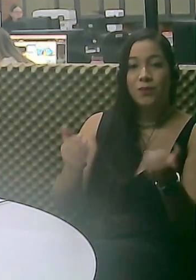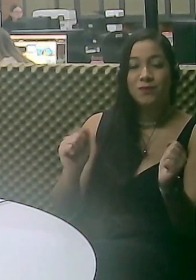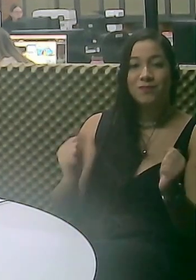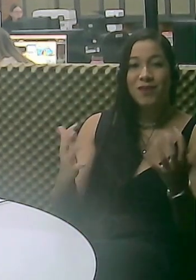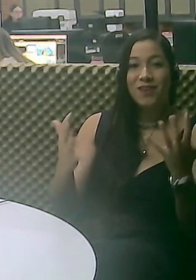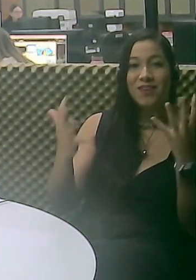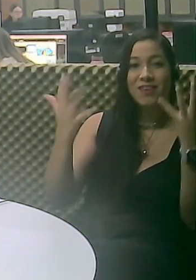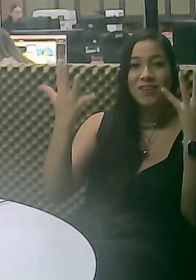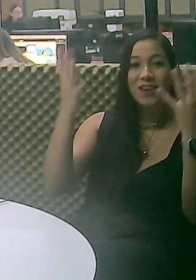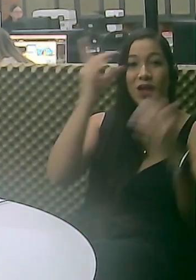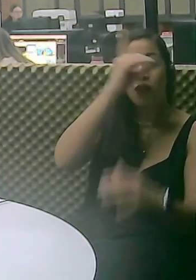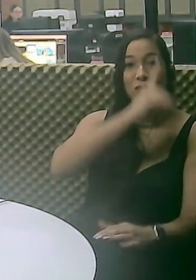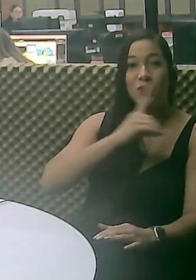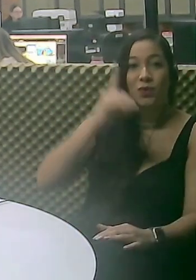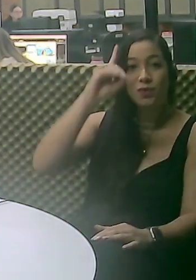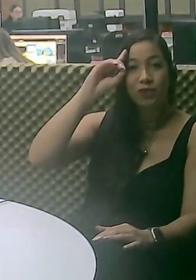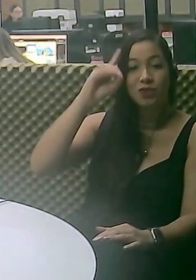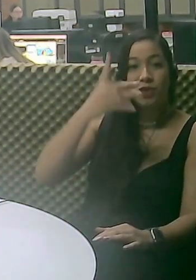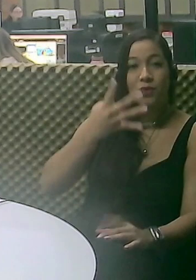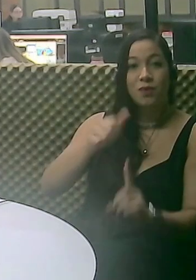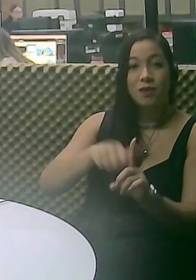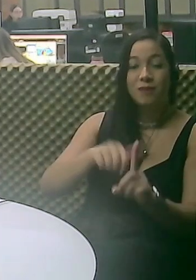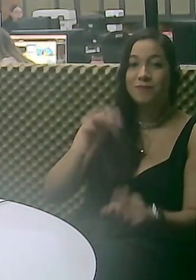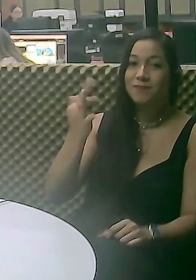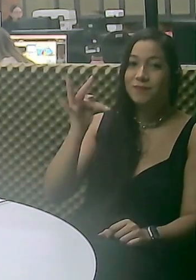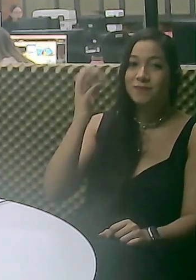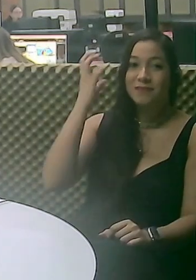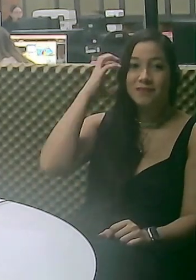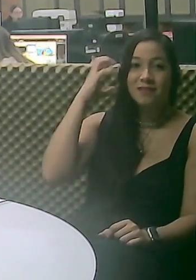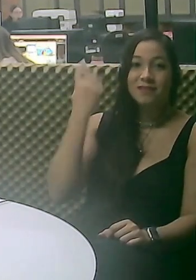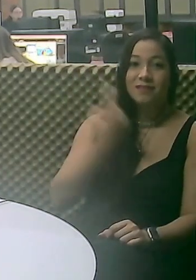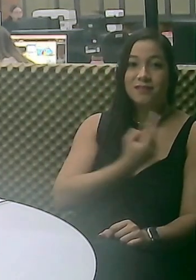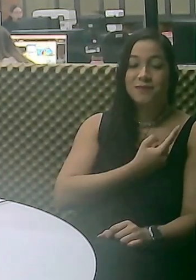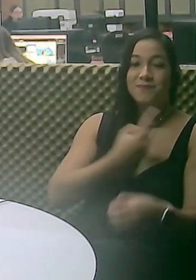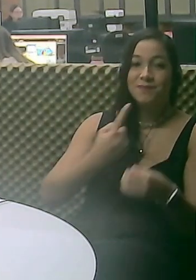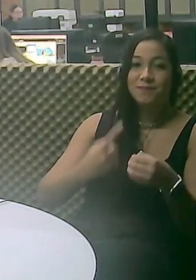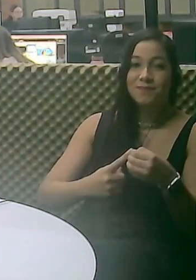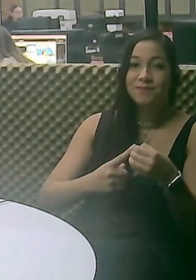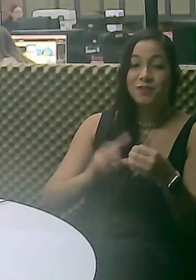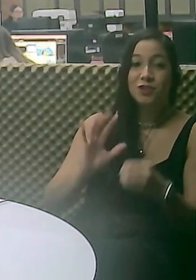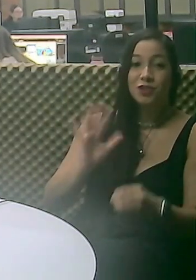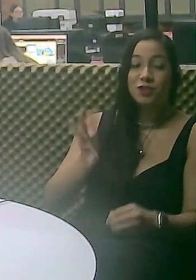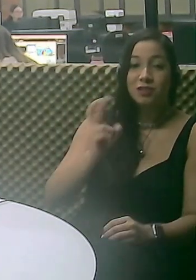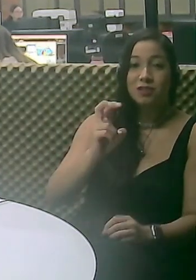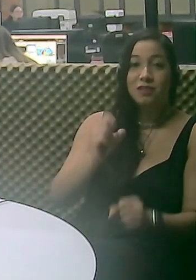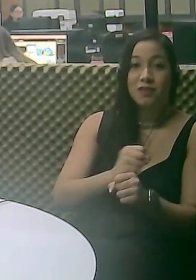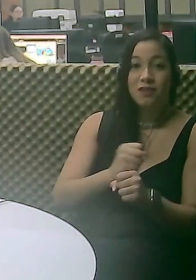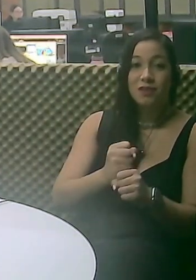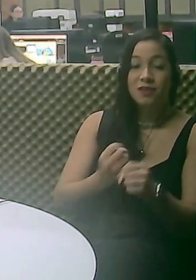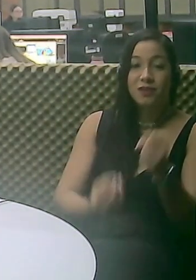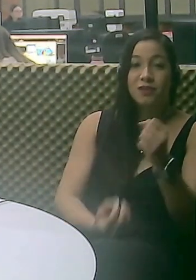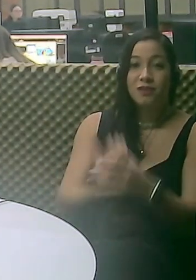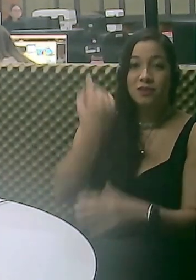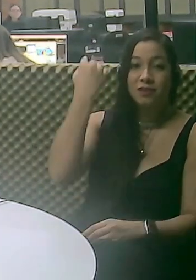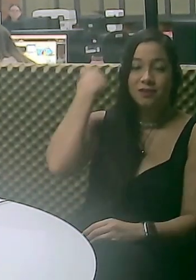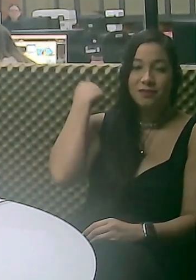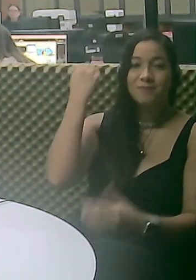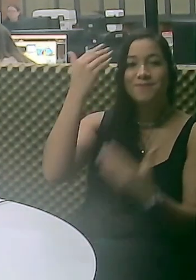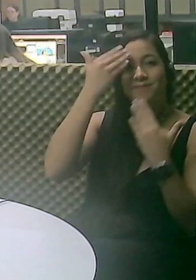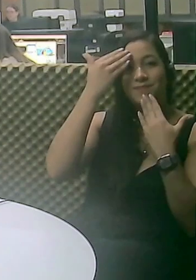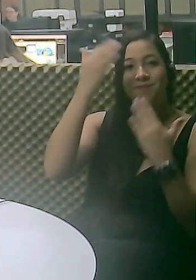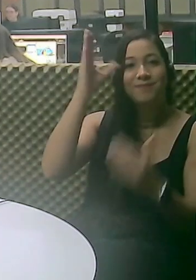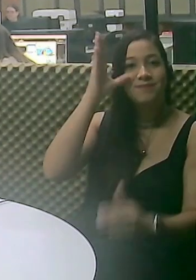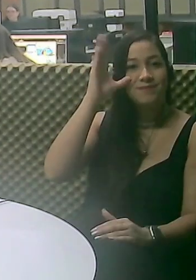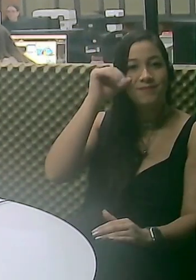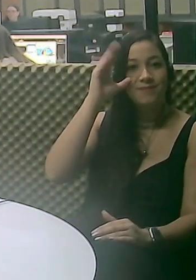comemorando, já que neste domingo, dia 4 de fevereiro, a Rádio Nossa Cidade celebra 5 anos desde a sua fundação. Obrigado pela